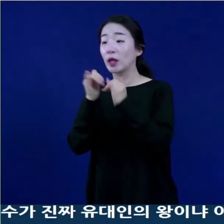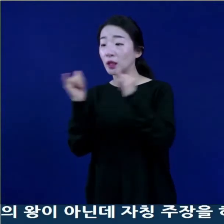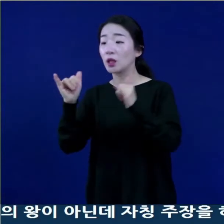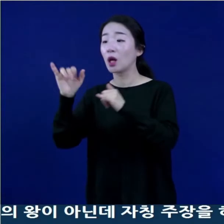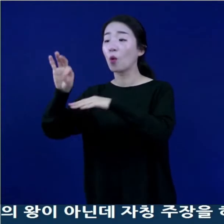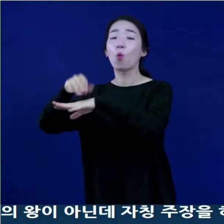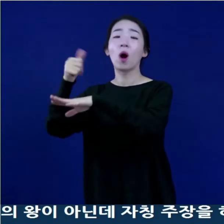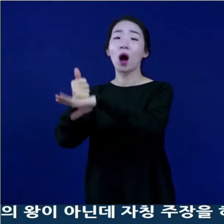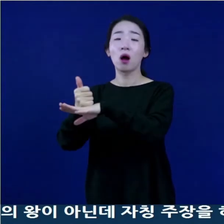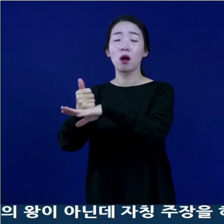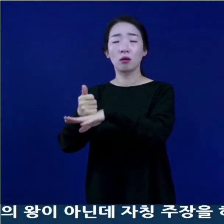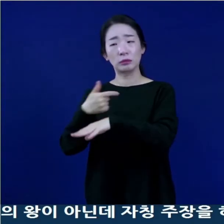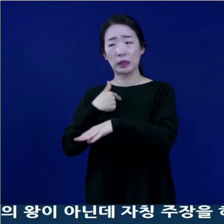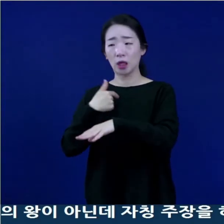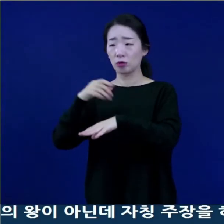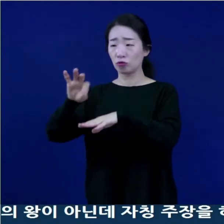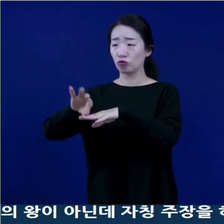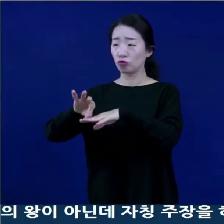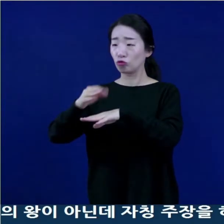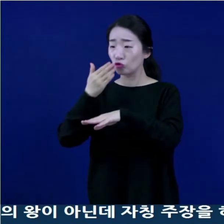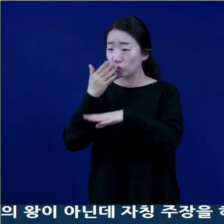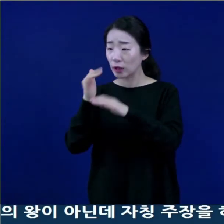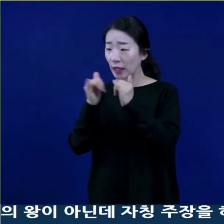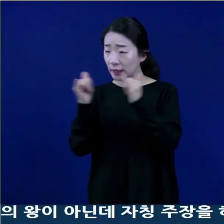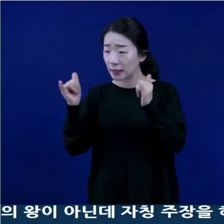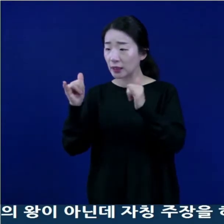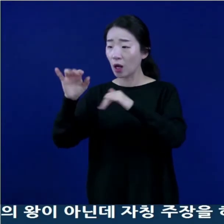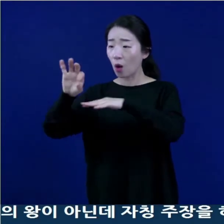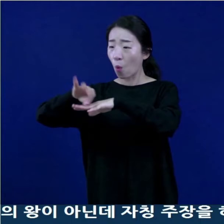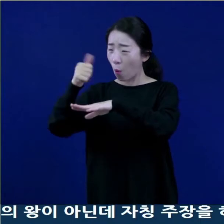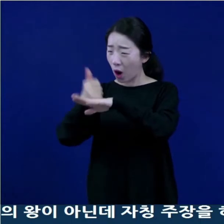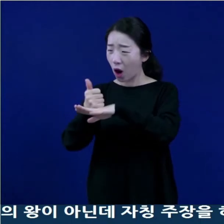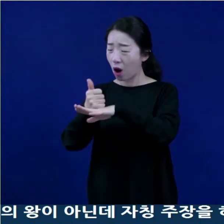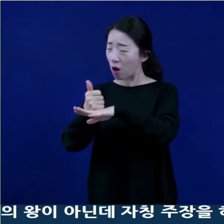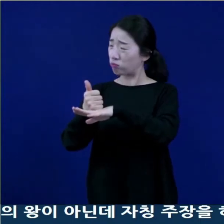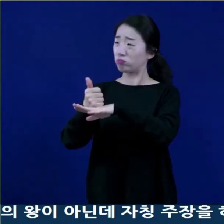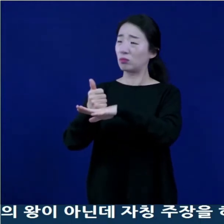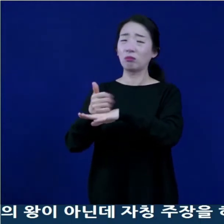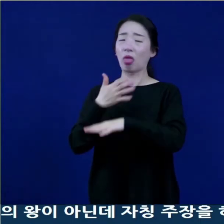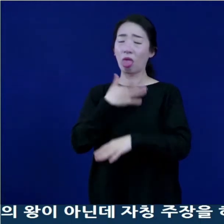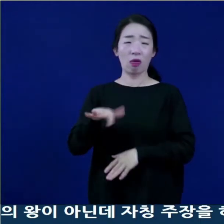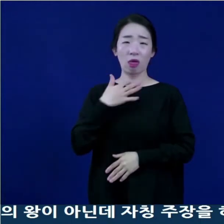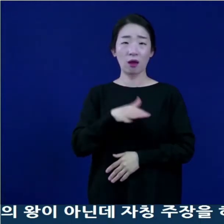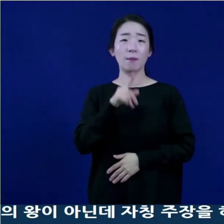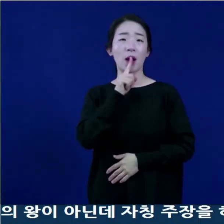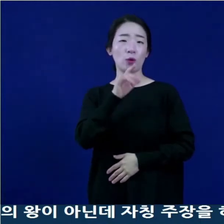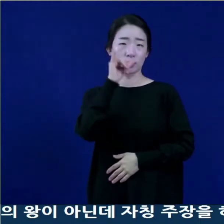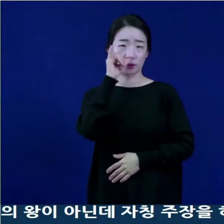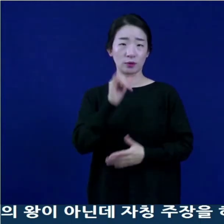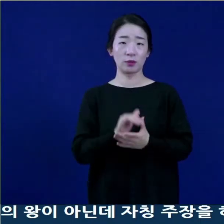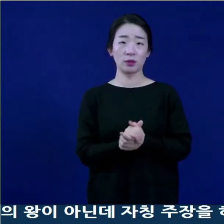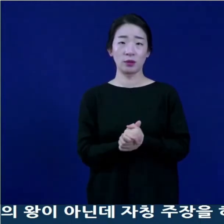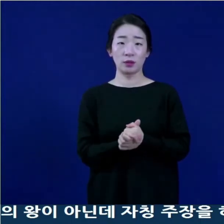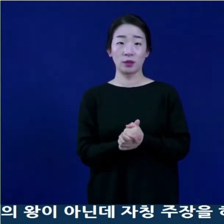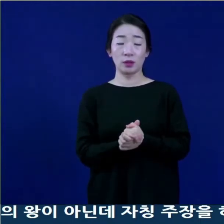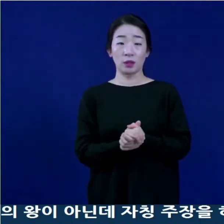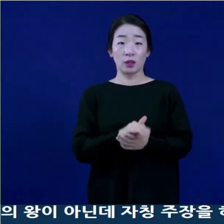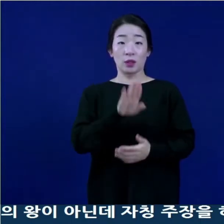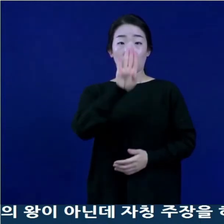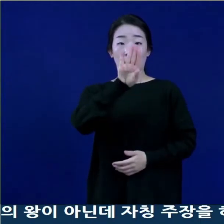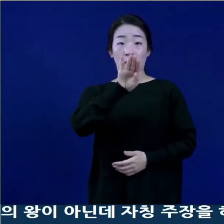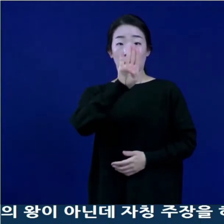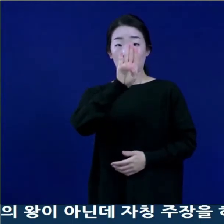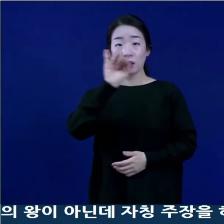왕을 둔 적이 없다라고 강력하게 저항을 한 것입니다. 그래서 빌라도는 예수님을 신문할